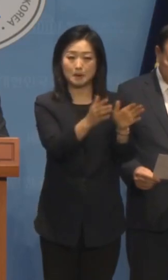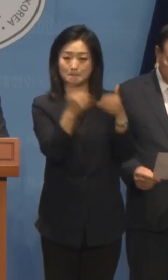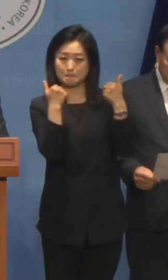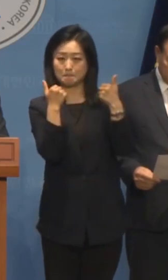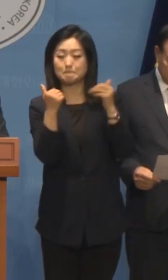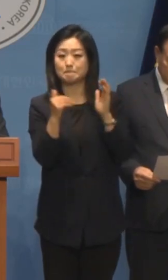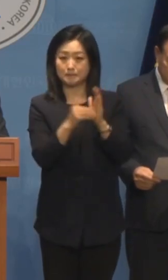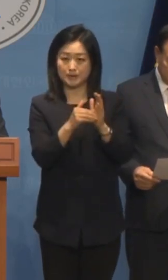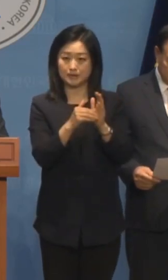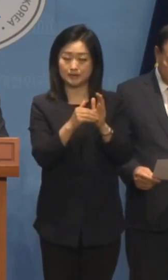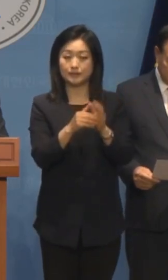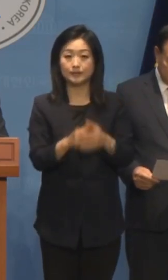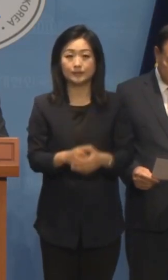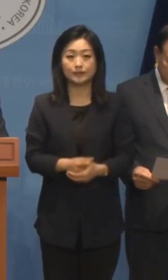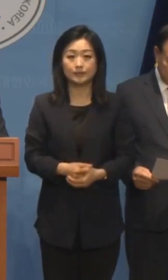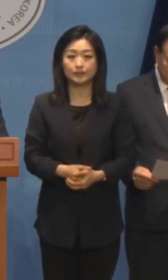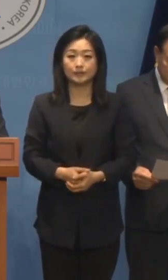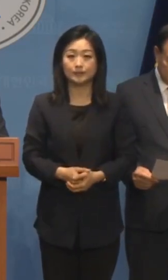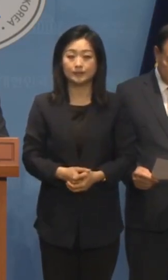퍼붓고 있는 것입니다.